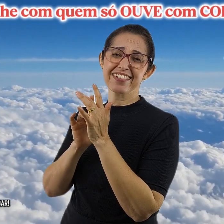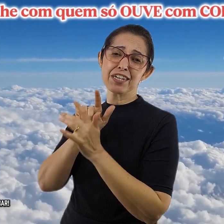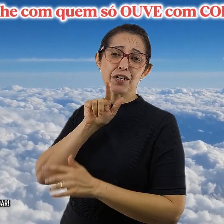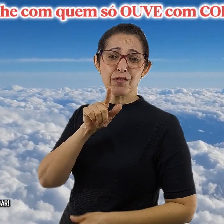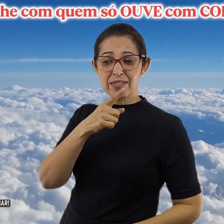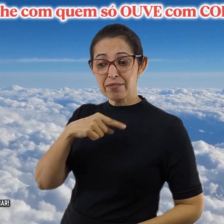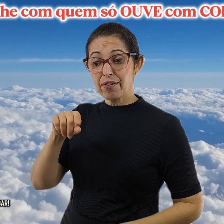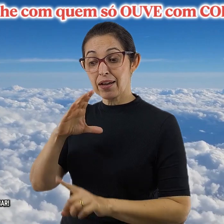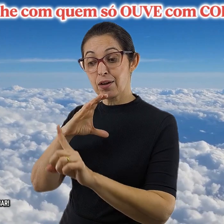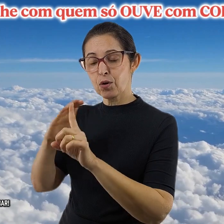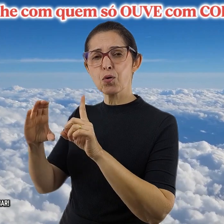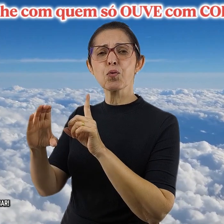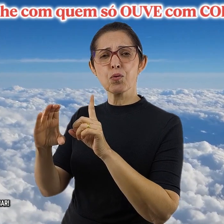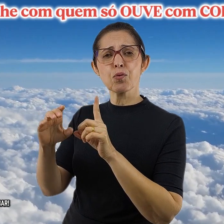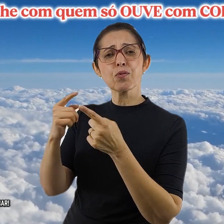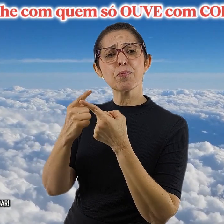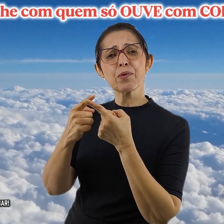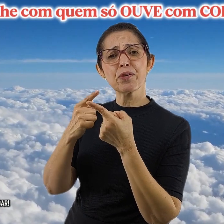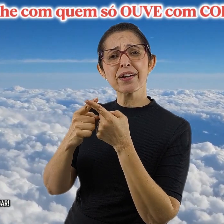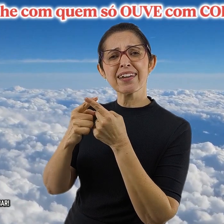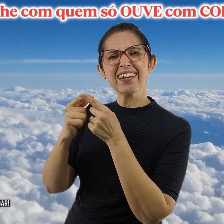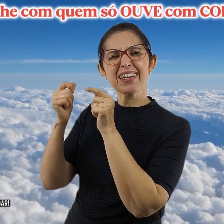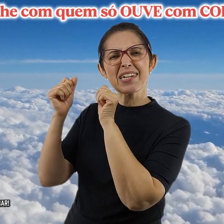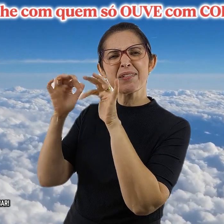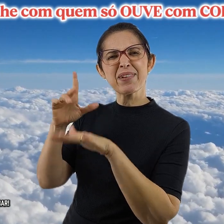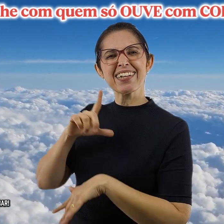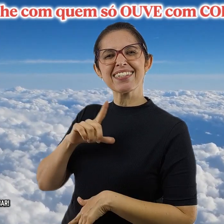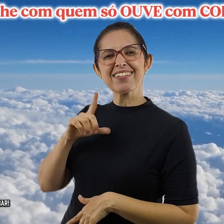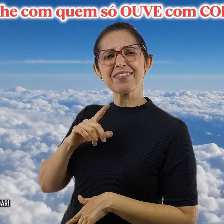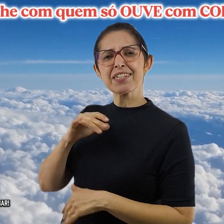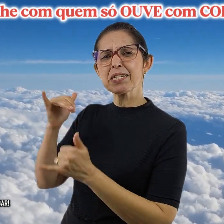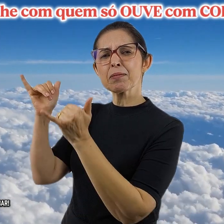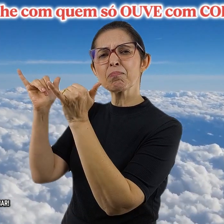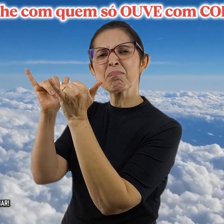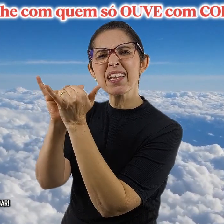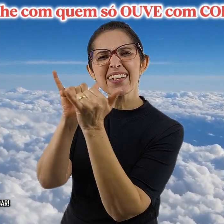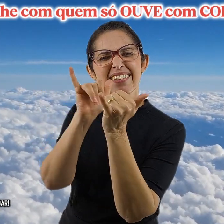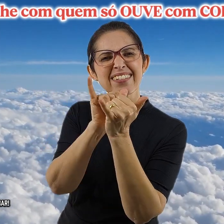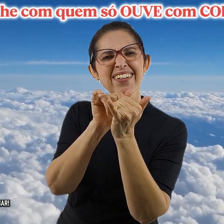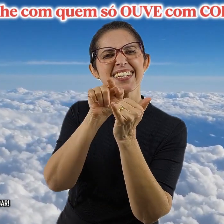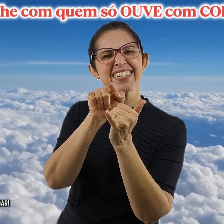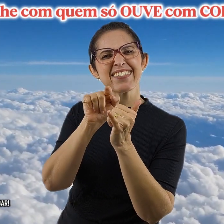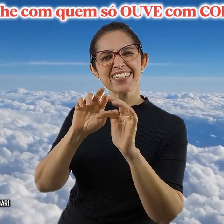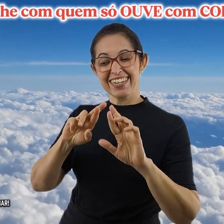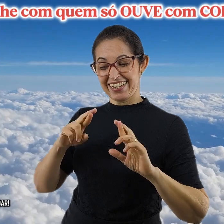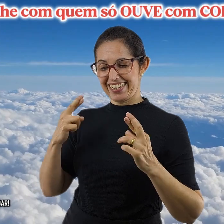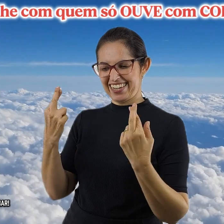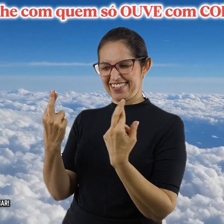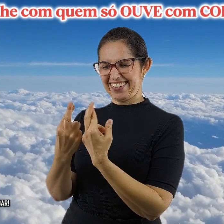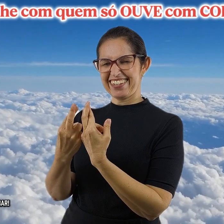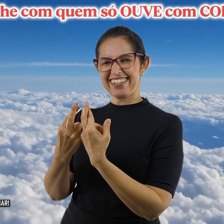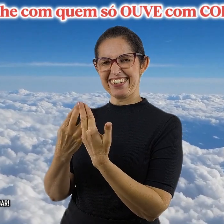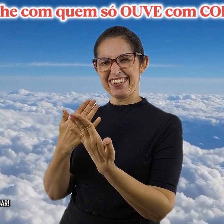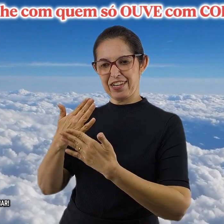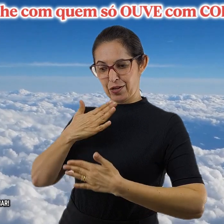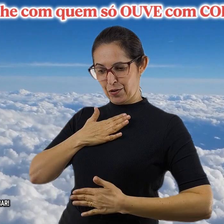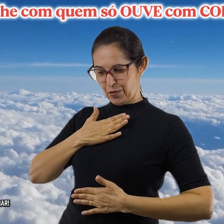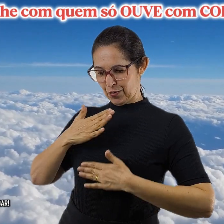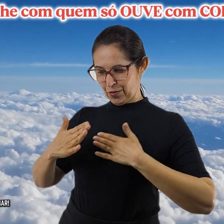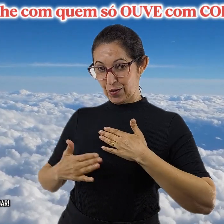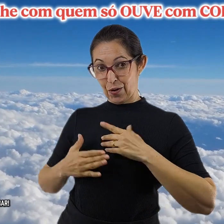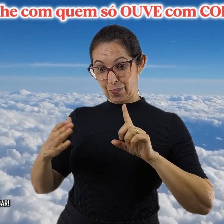bênção. Você foi perdoado. E quando o corpo está reunido, você